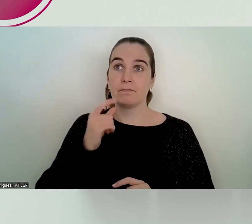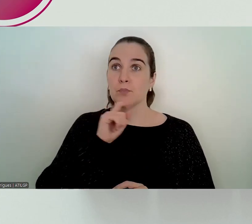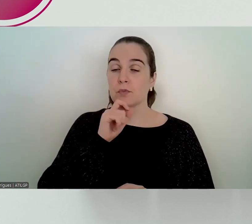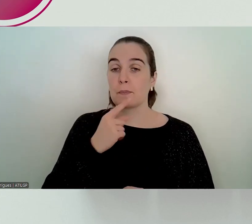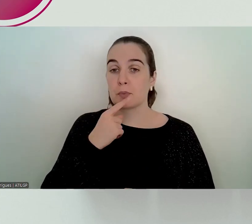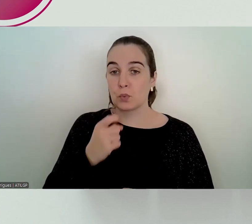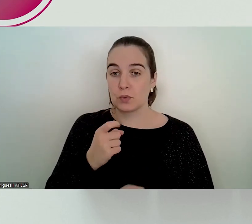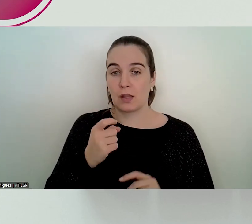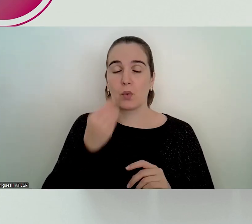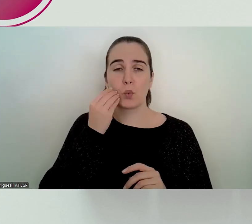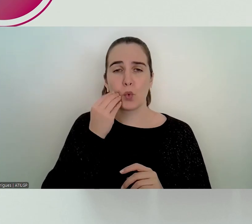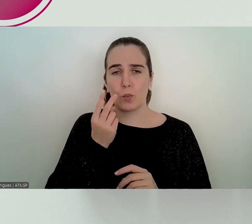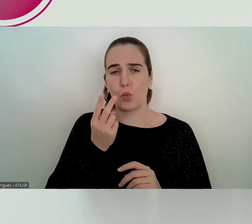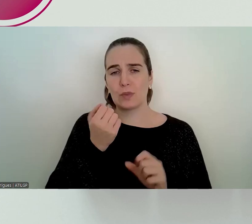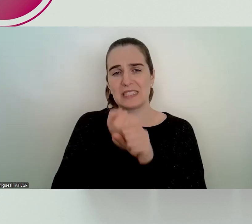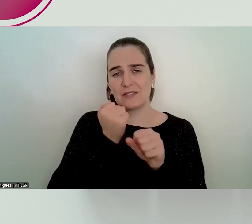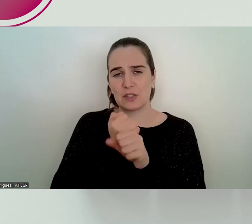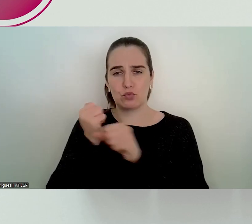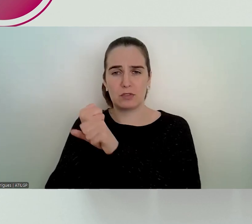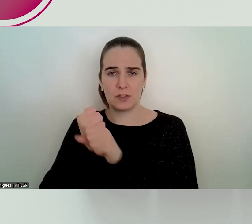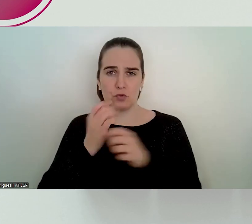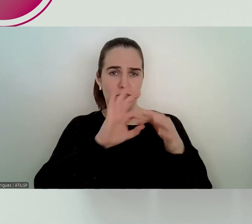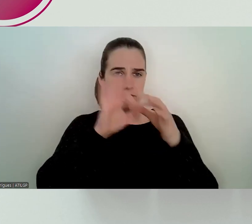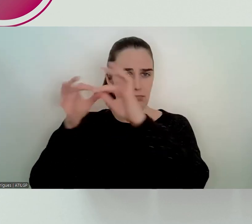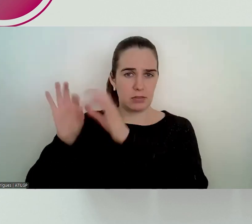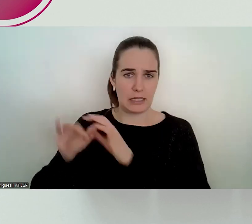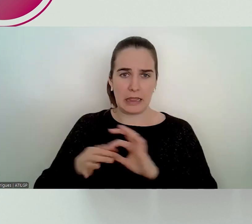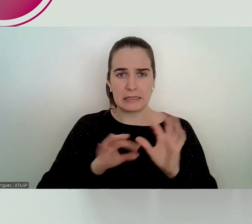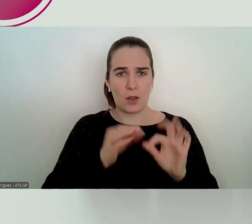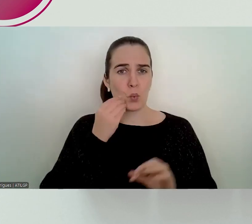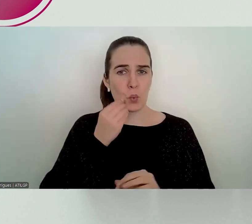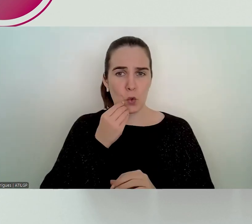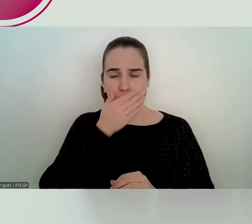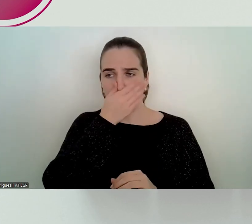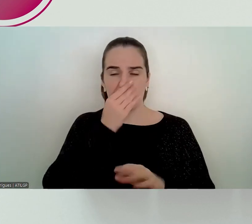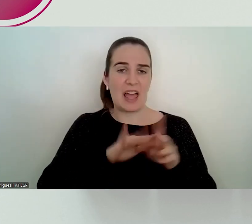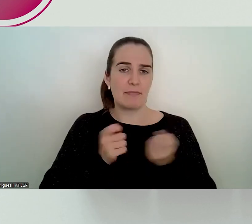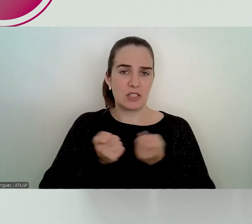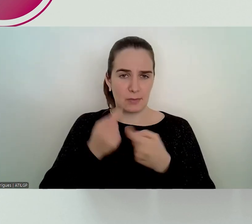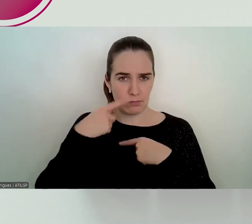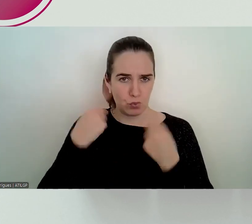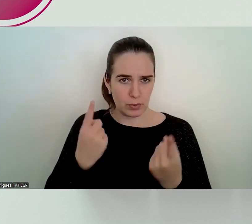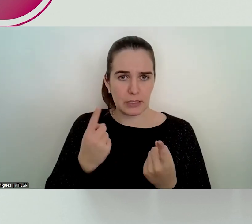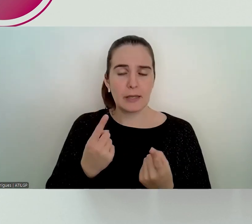da interoperabilidade, creio que foi essa a pergunta entre os serviços da administração